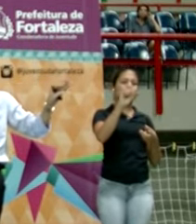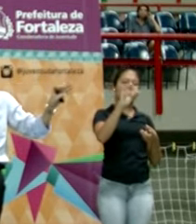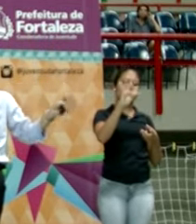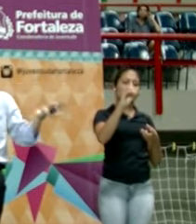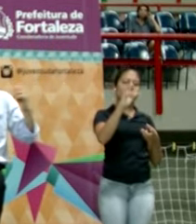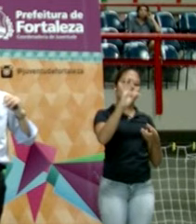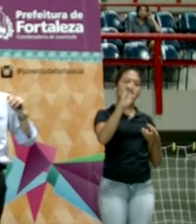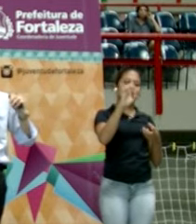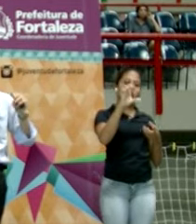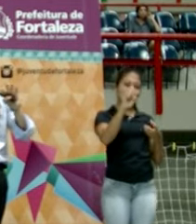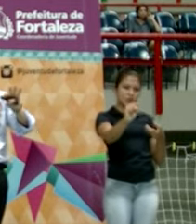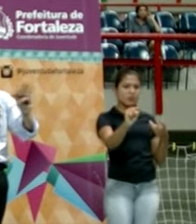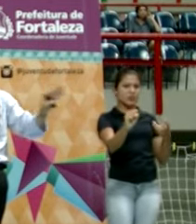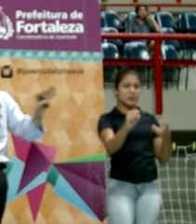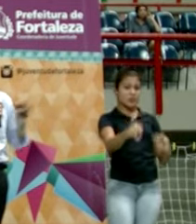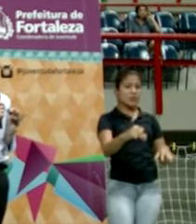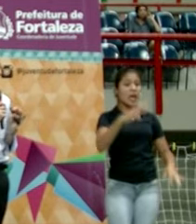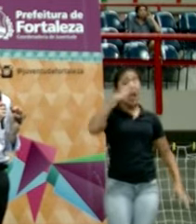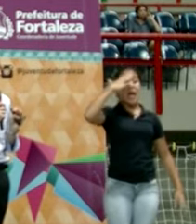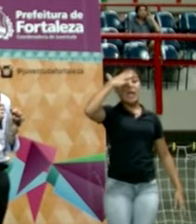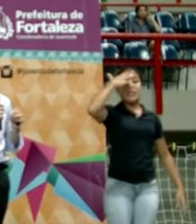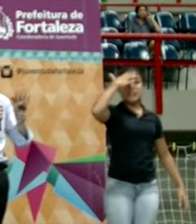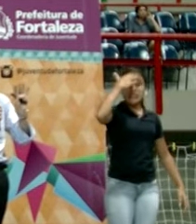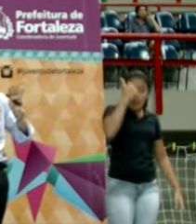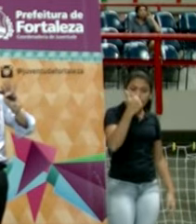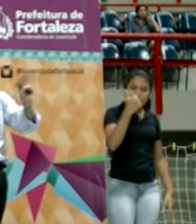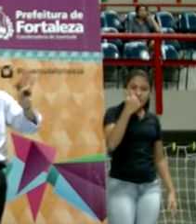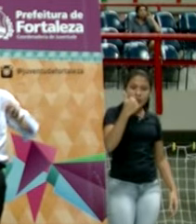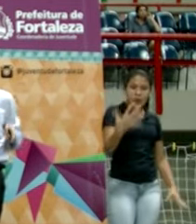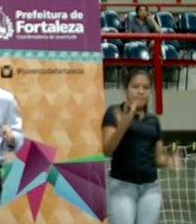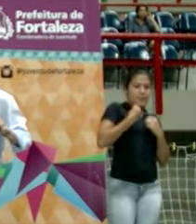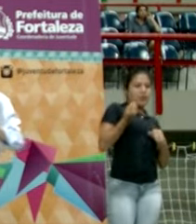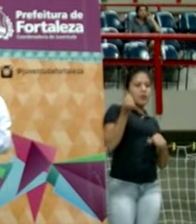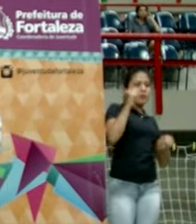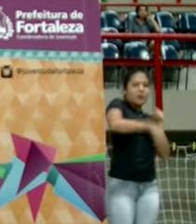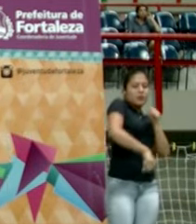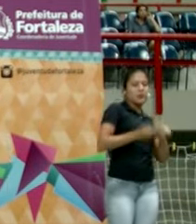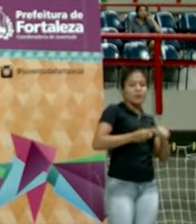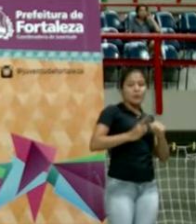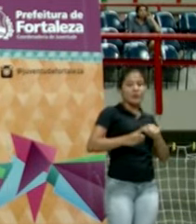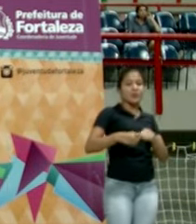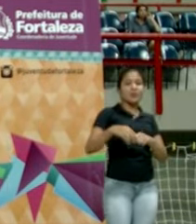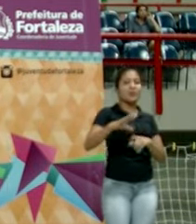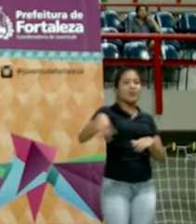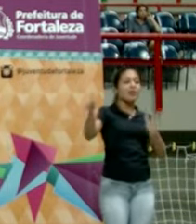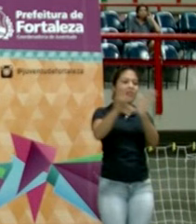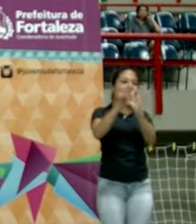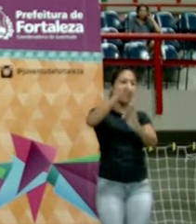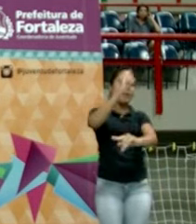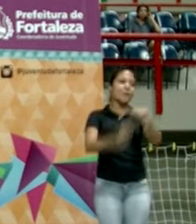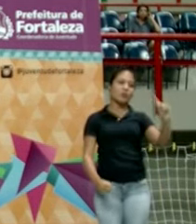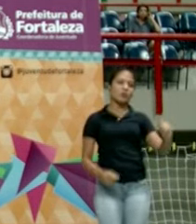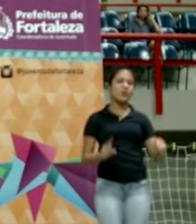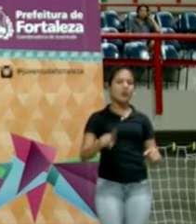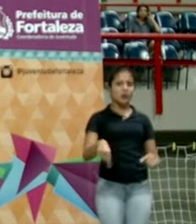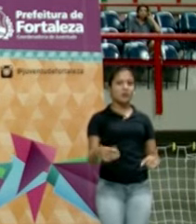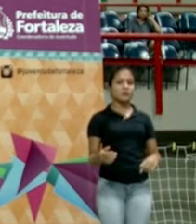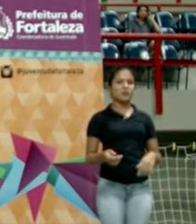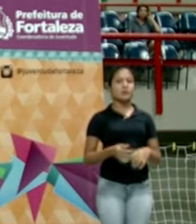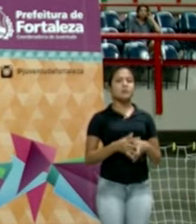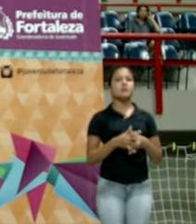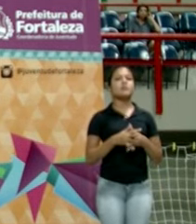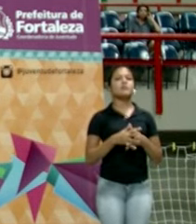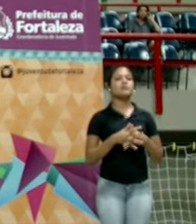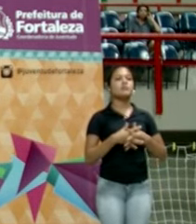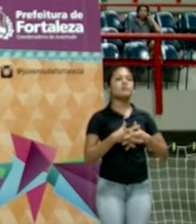a esse conhecimento tinha que morrer, porque naquela época era proibido. Aí depois você lê para ver como é que é. Você lê o livro ou assiste o filme. Ler o livro é muito